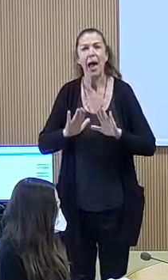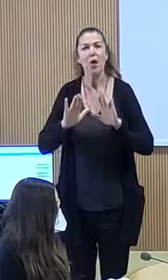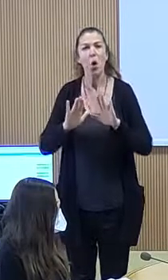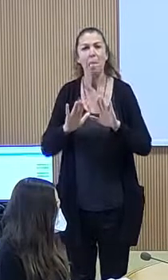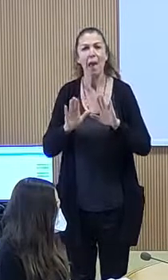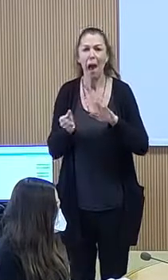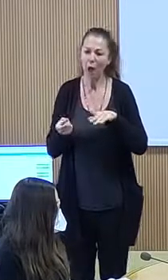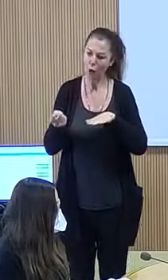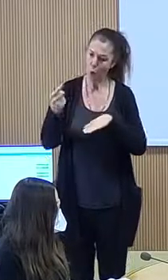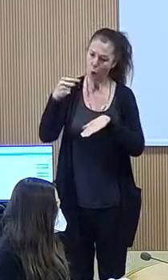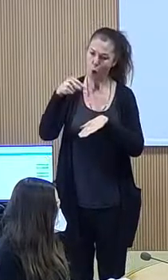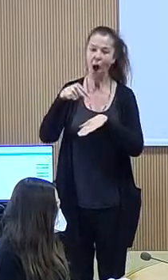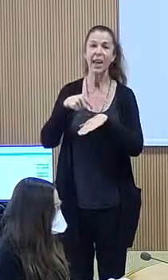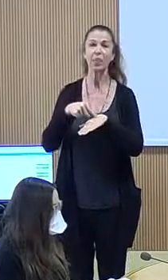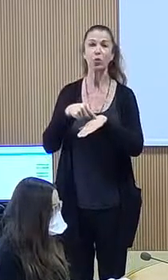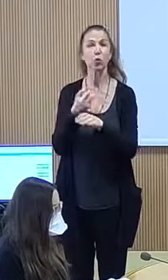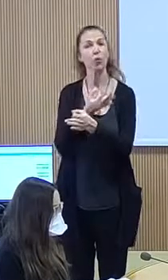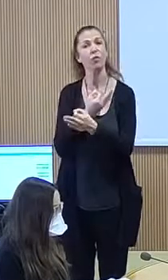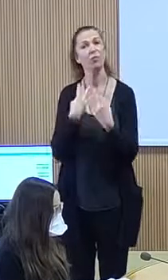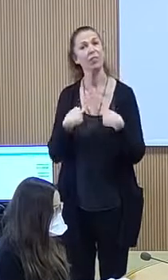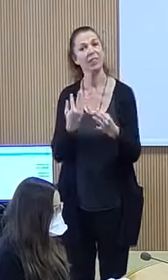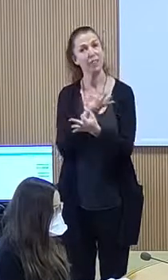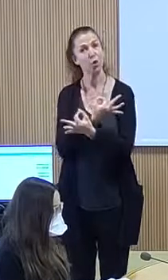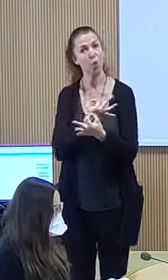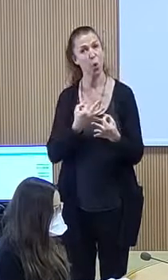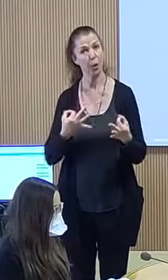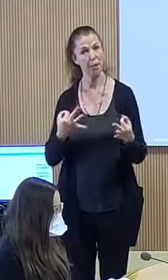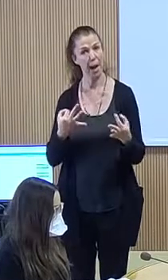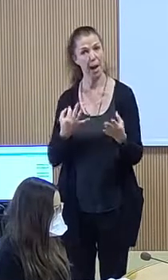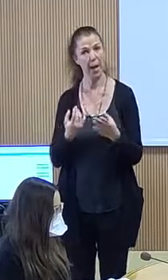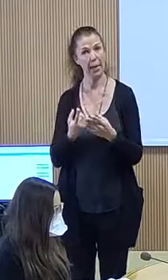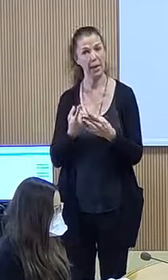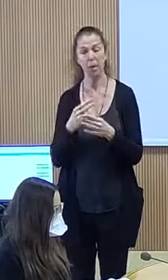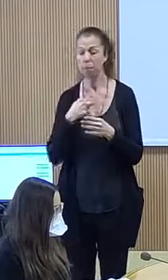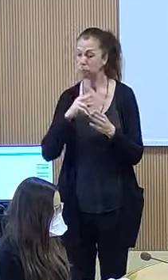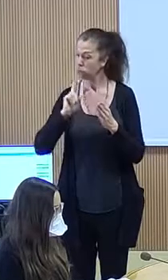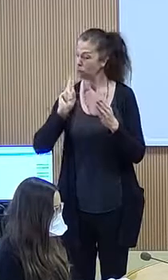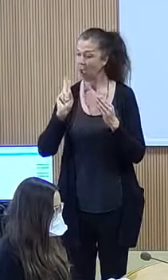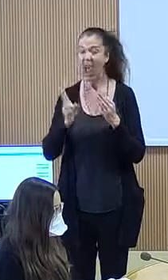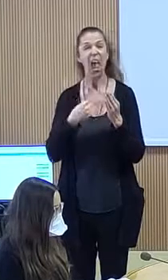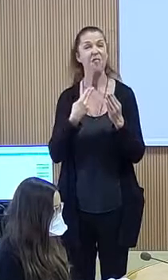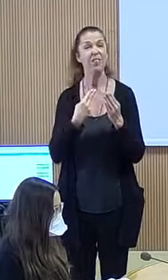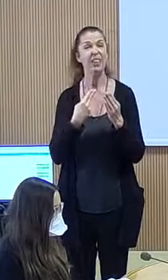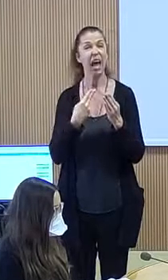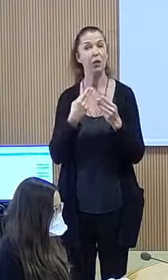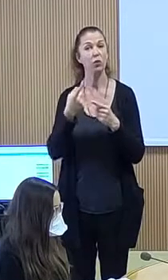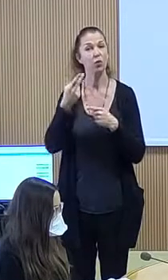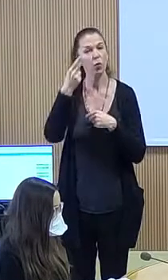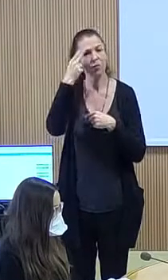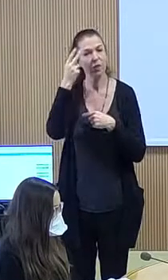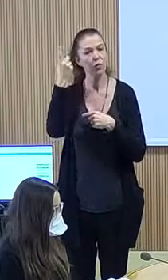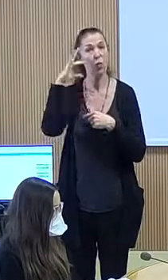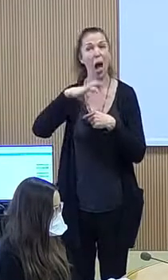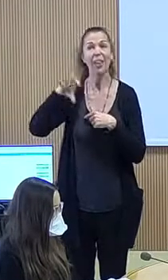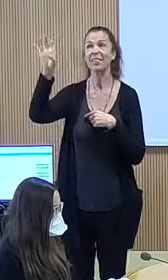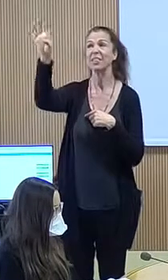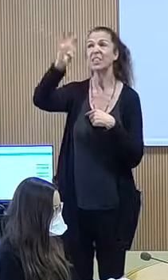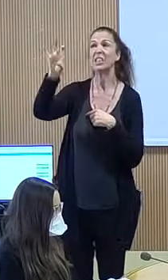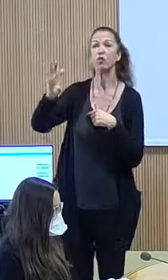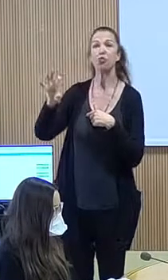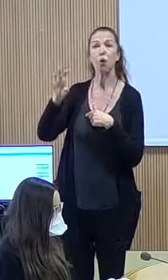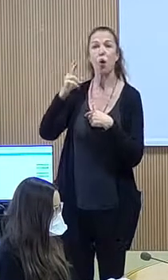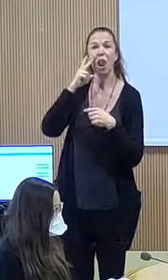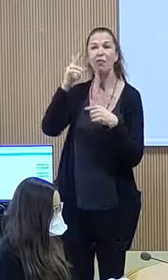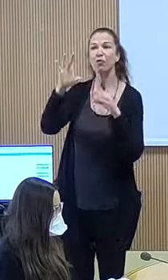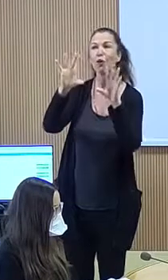normalità e aver evitato quello che abbiamo visto in altre regioni in altra parte in cui invece i contagi hanno determinato